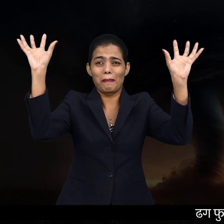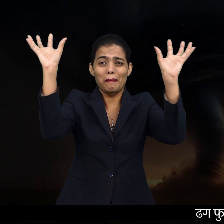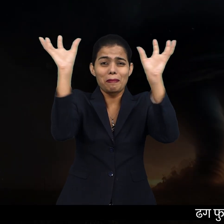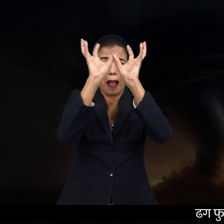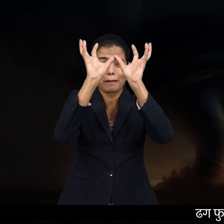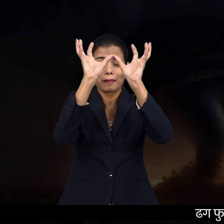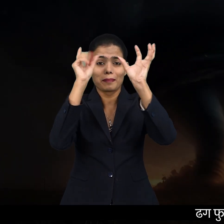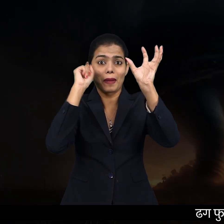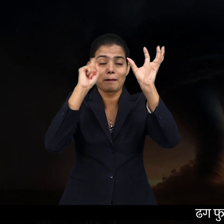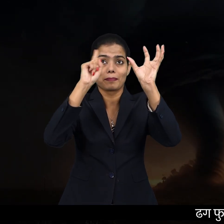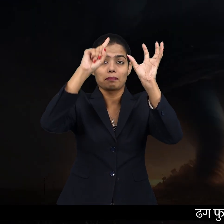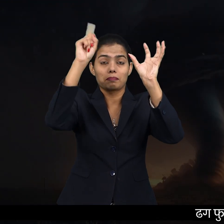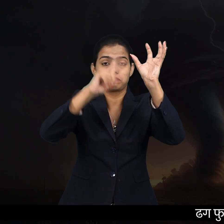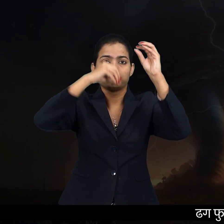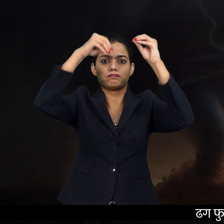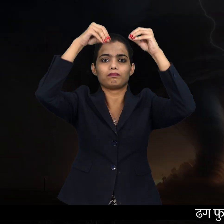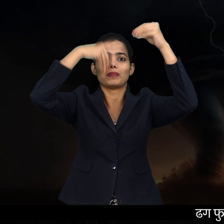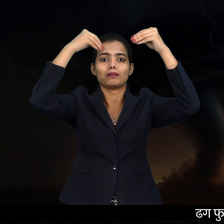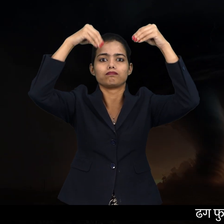ढग फुटले,